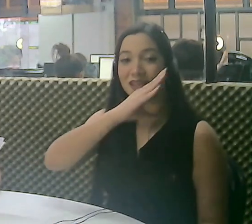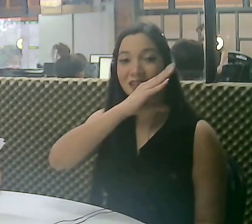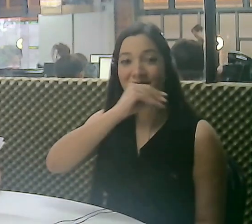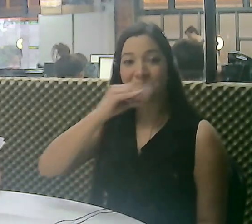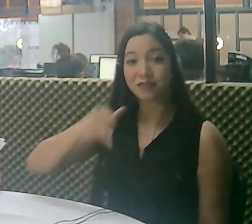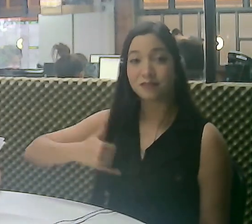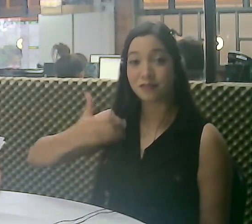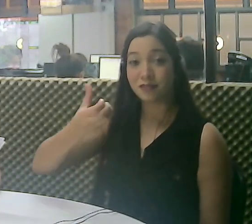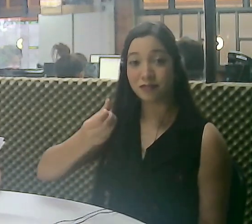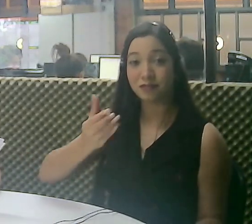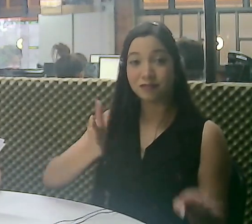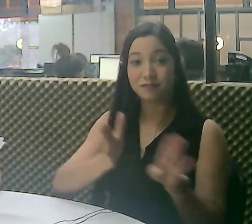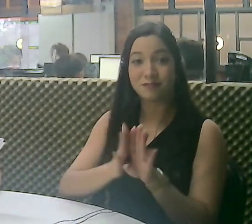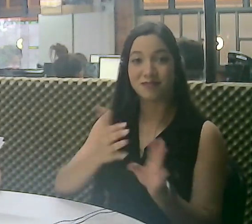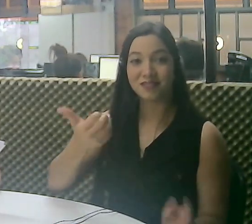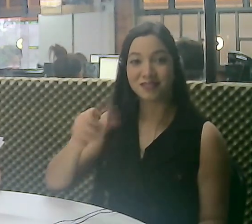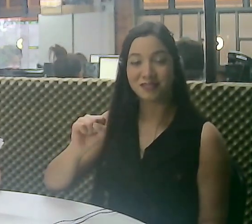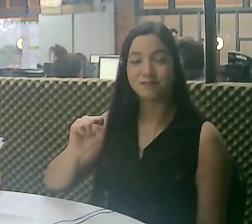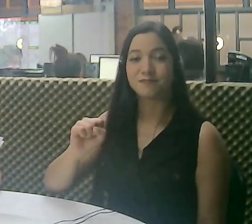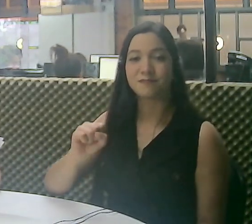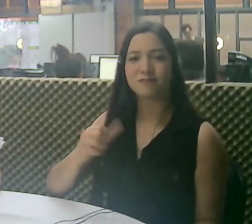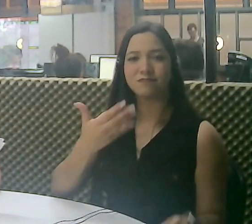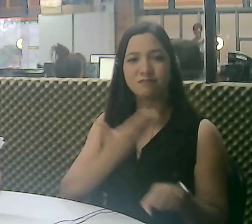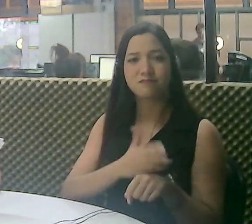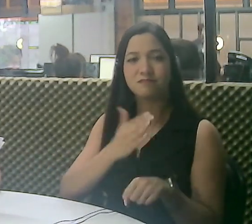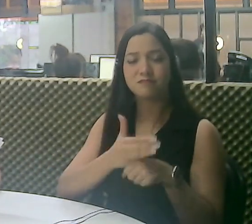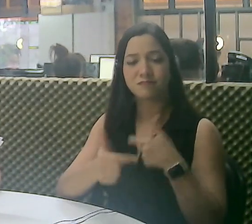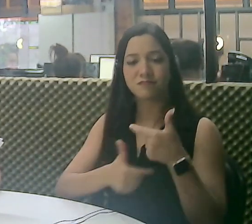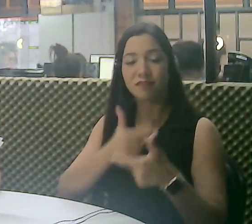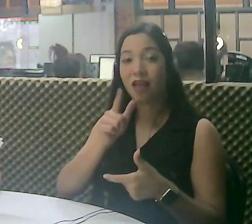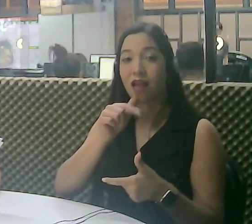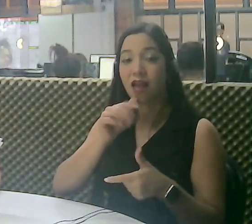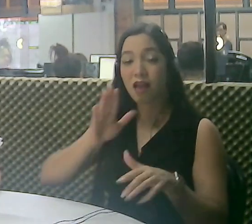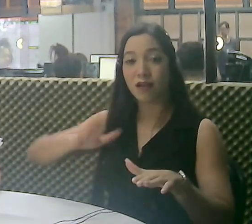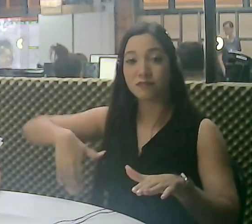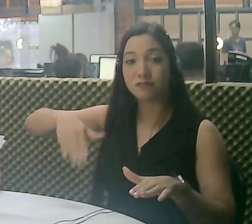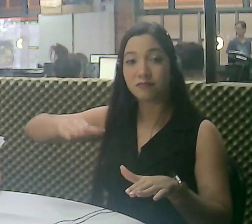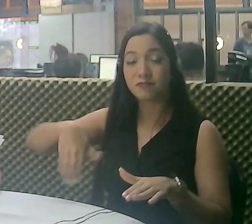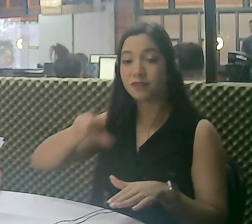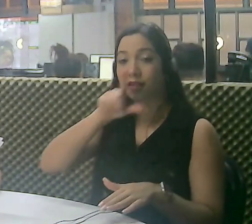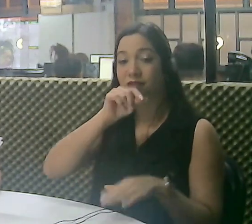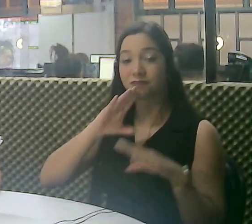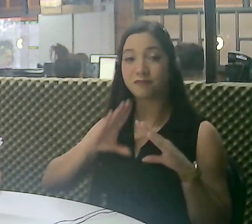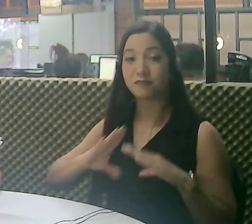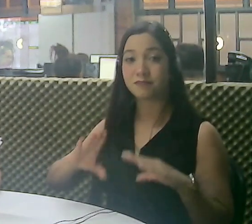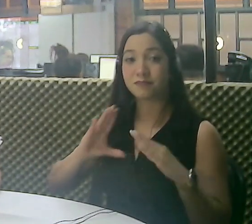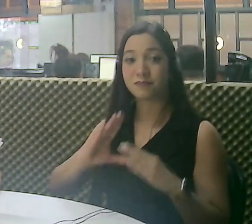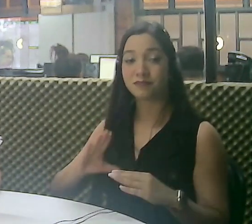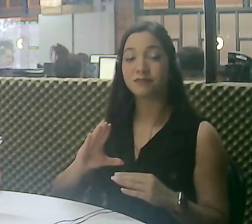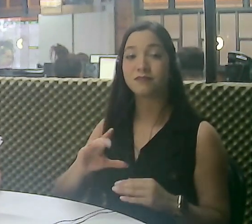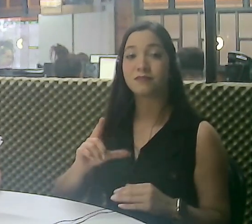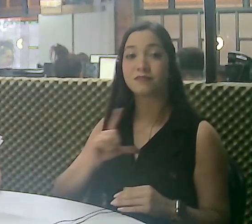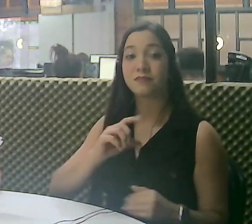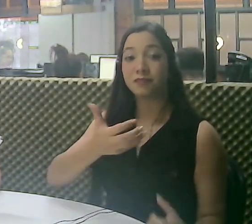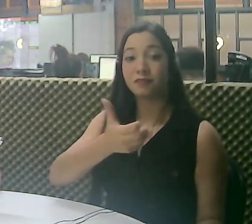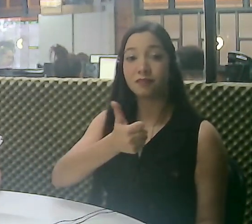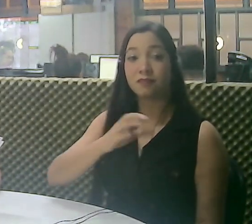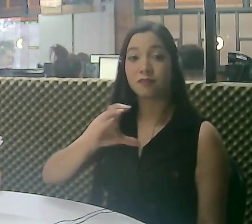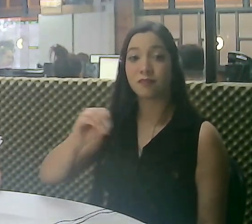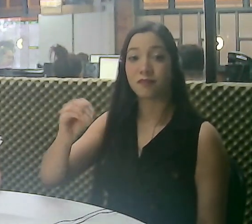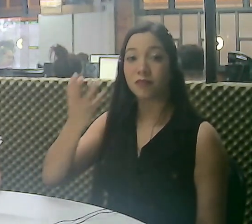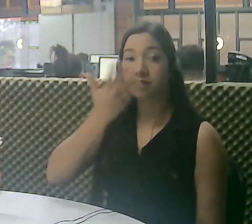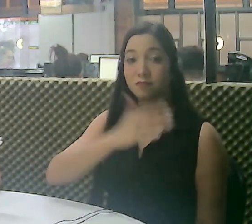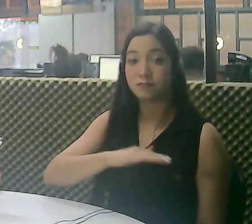adolescentes de 6 a 18 anos. Para as atividades aquáticas realizadas no Parque do Sabiá, há 100 para natação infantil na